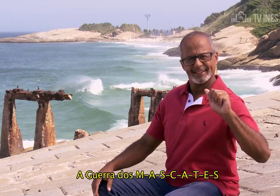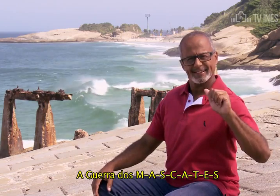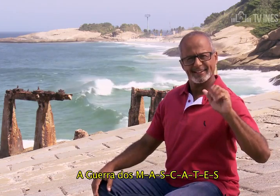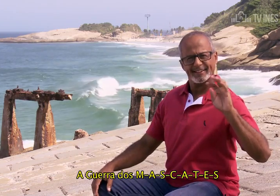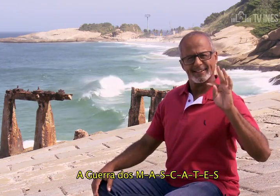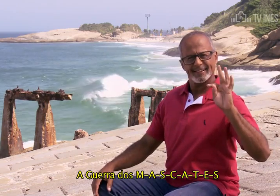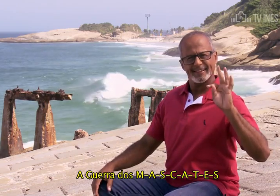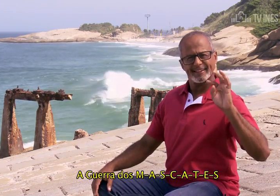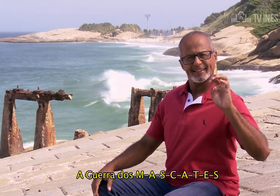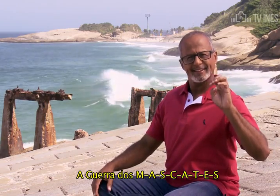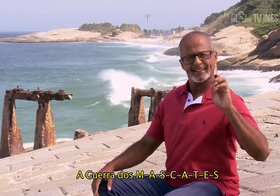Mascates